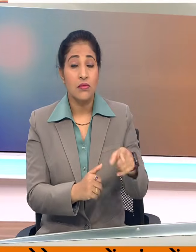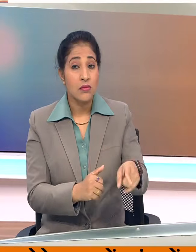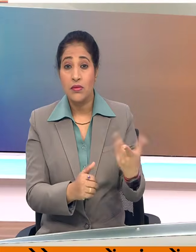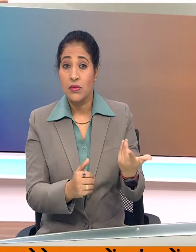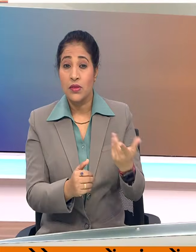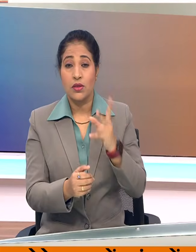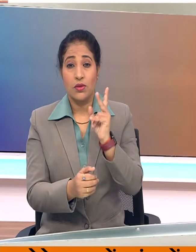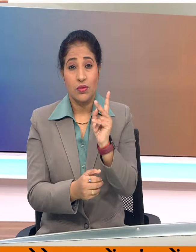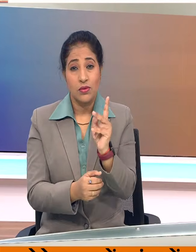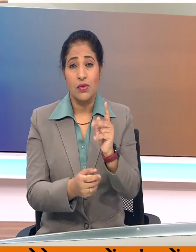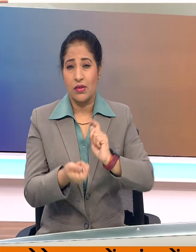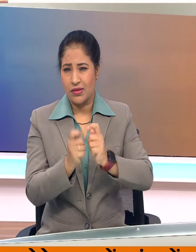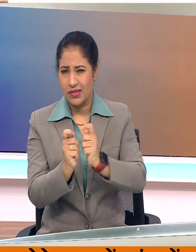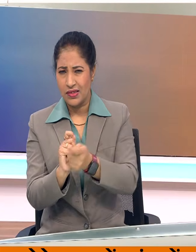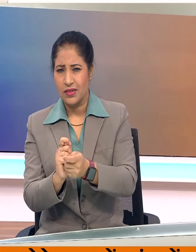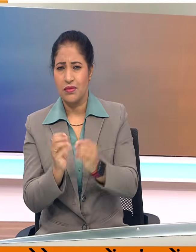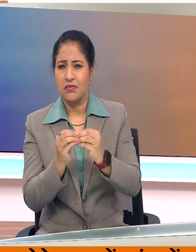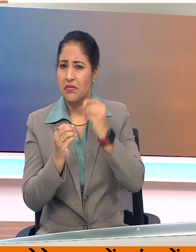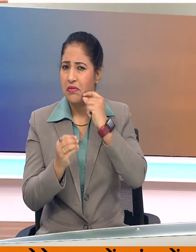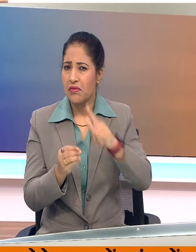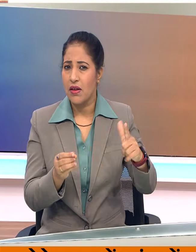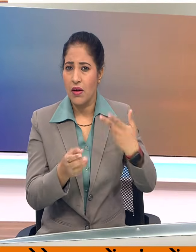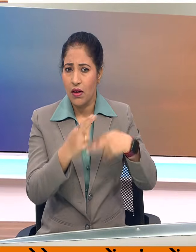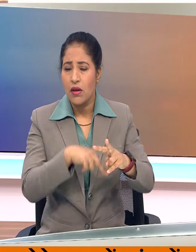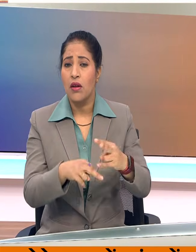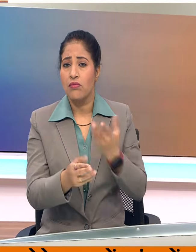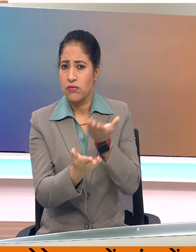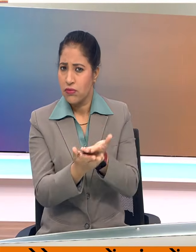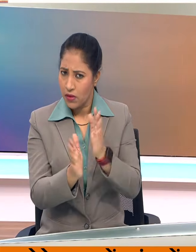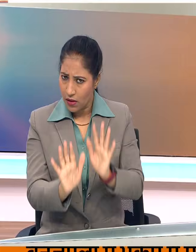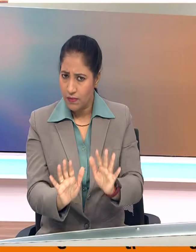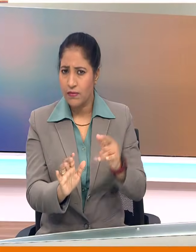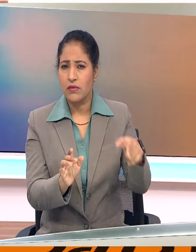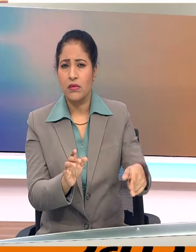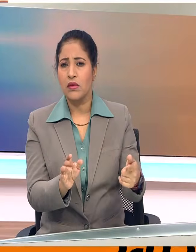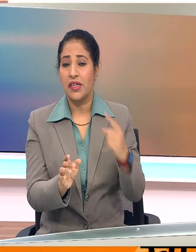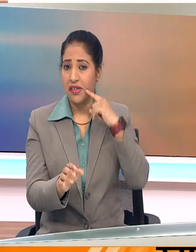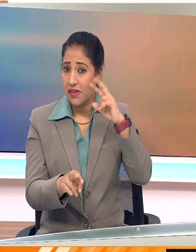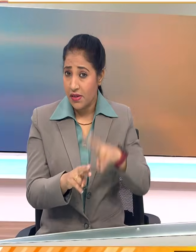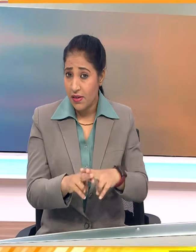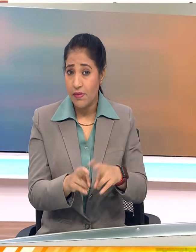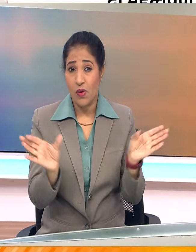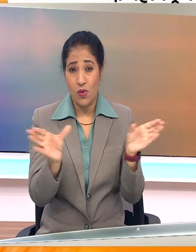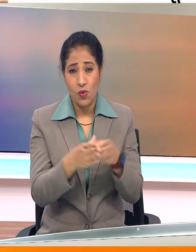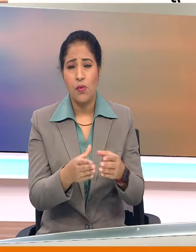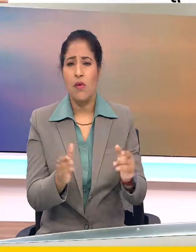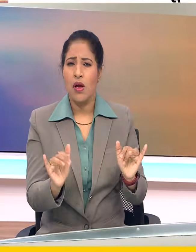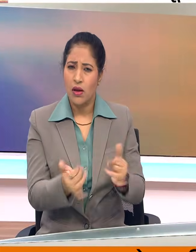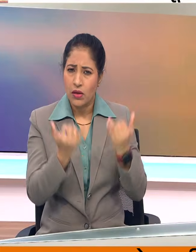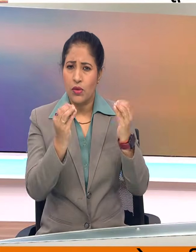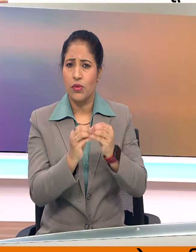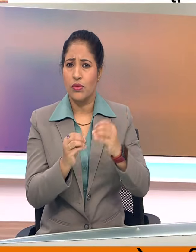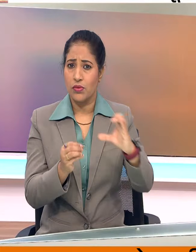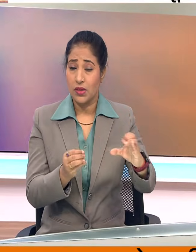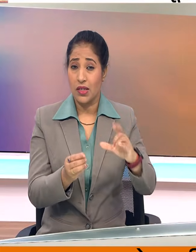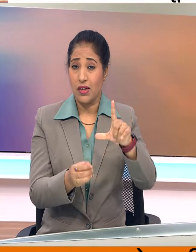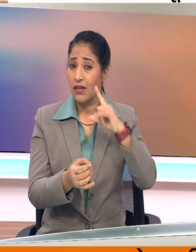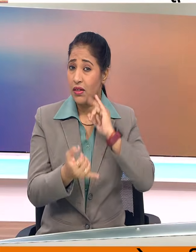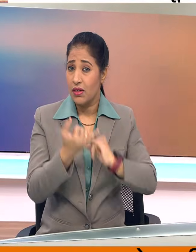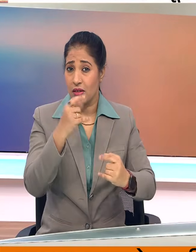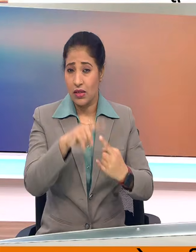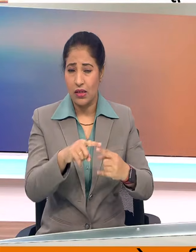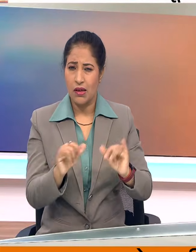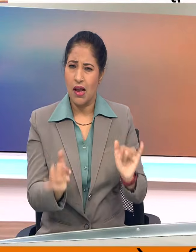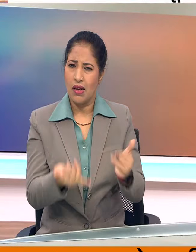वहीं दूसरे संशोधन विधेयक में ये प्रावधान किया गया है कि यदि किसी समुदाय को ओबीसी सूची में